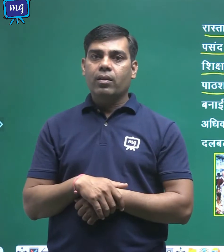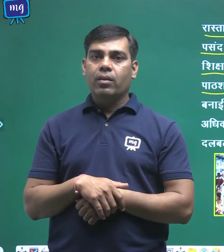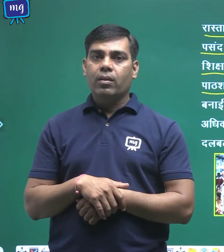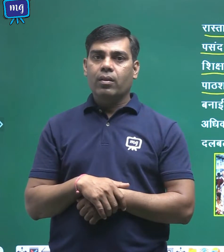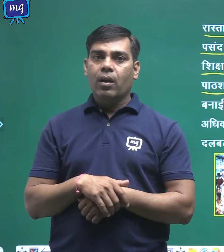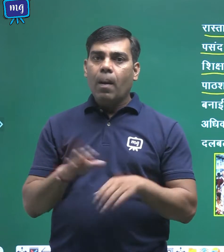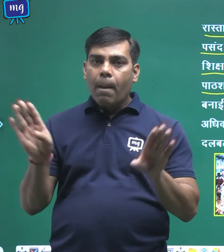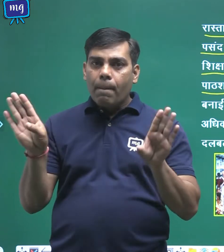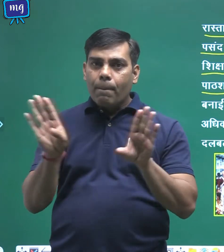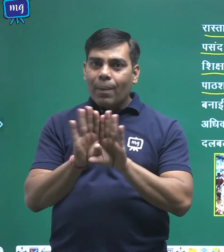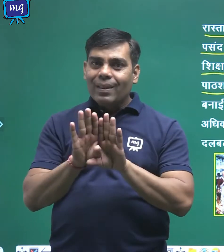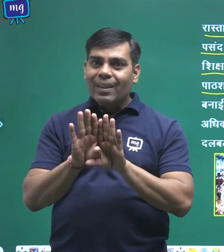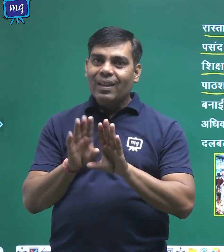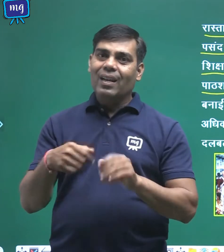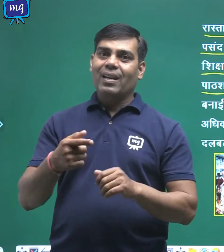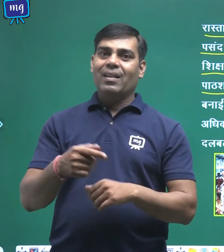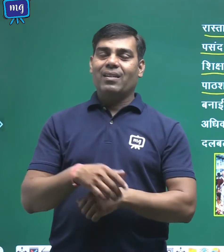बंद करने का